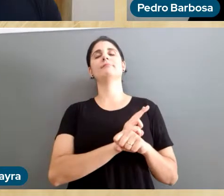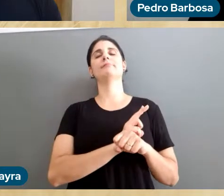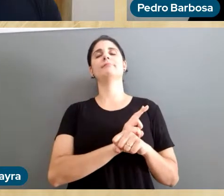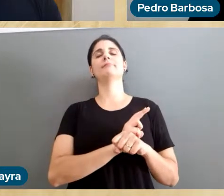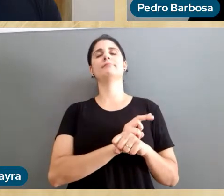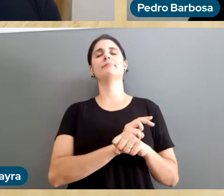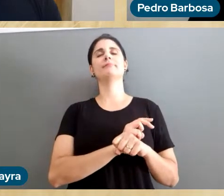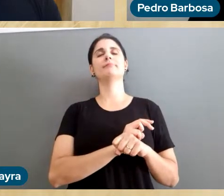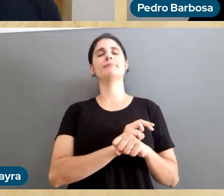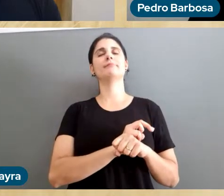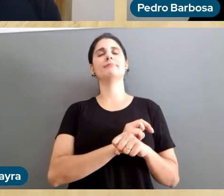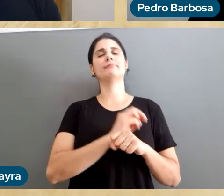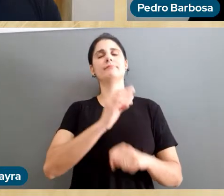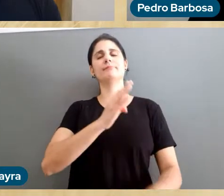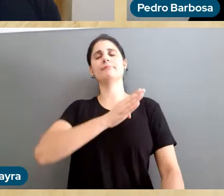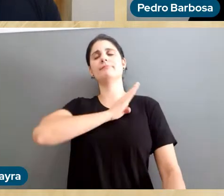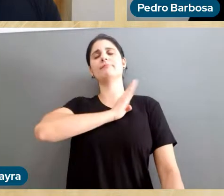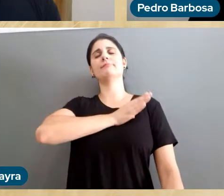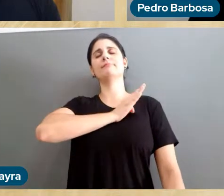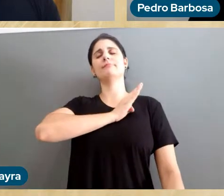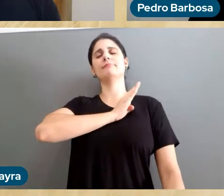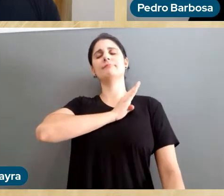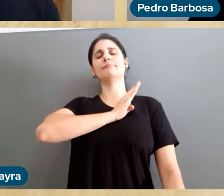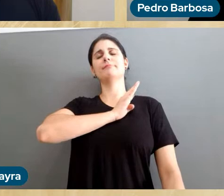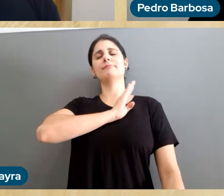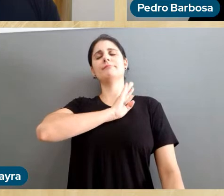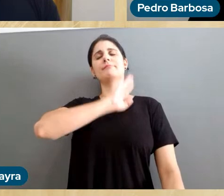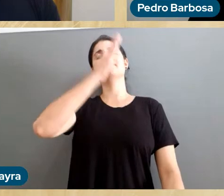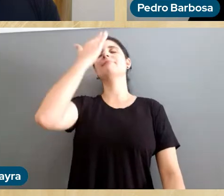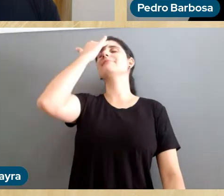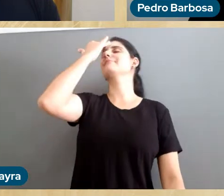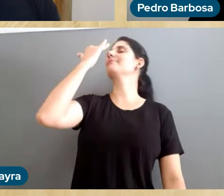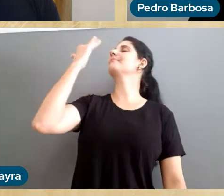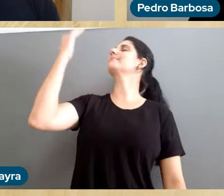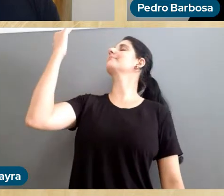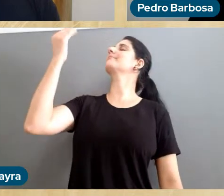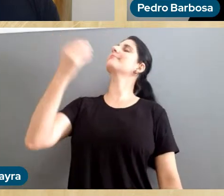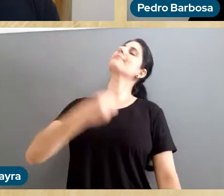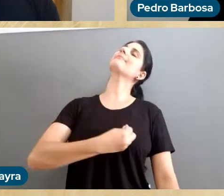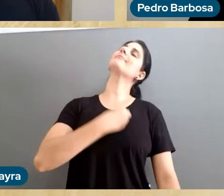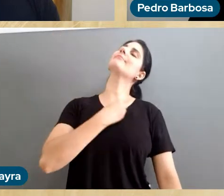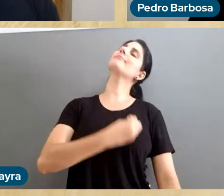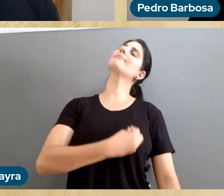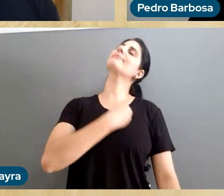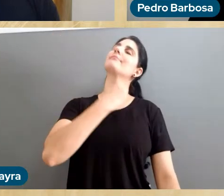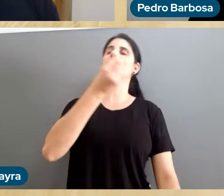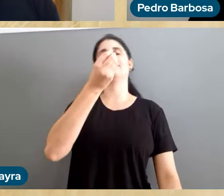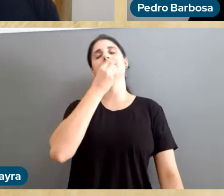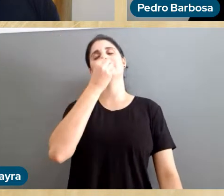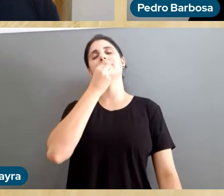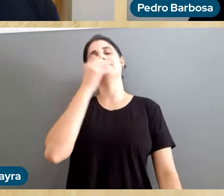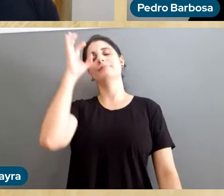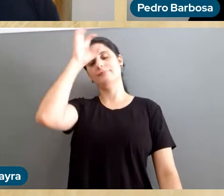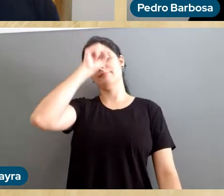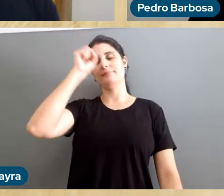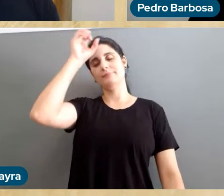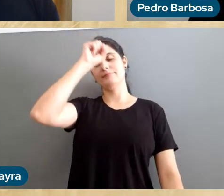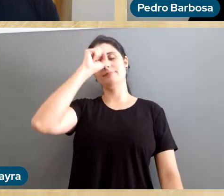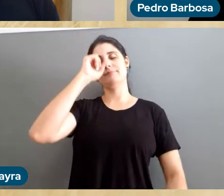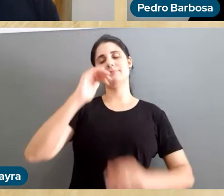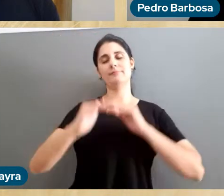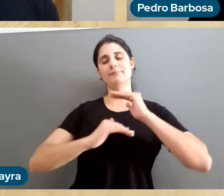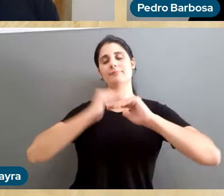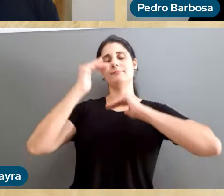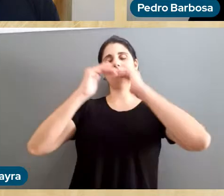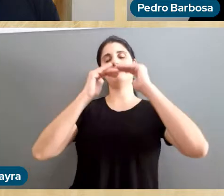Repletar o nosso coração de gratidão pela oportunidade da vida, pelas oportunidades de aprendizado, de crescimento,